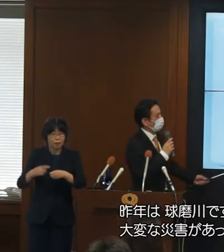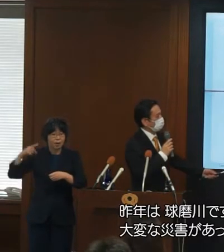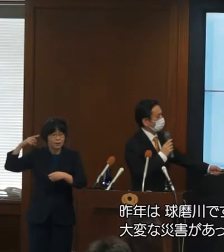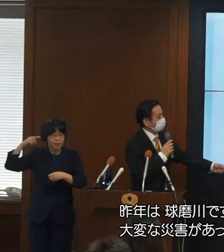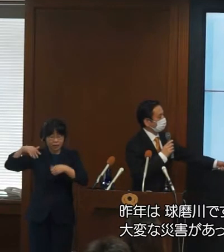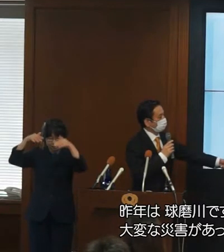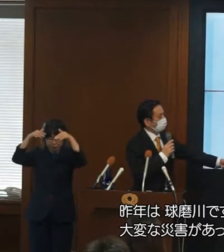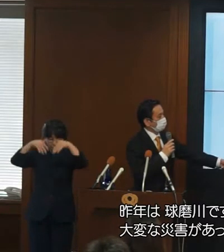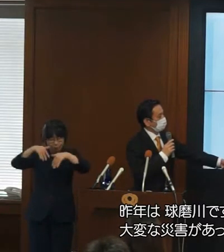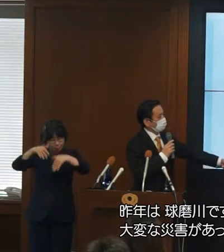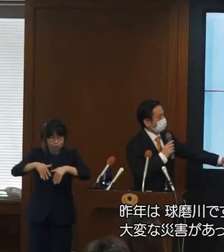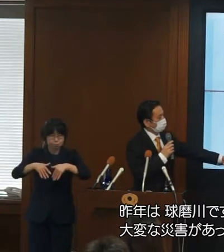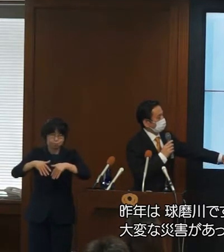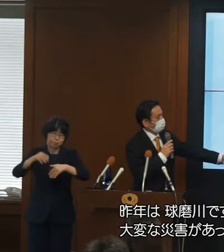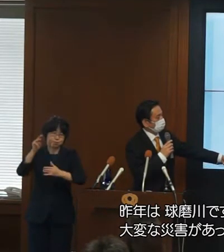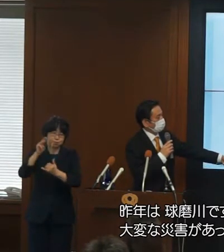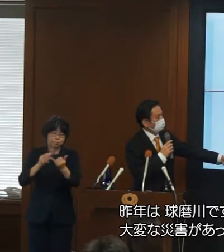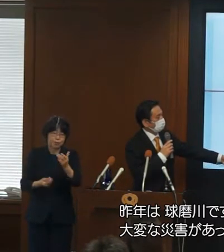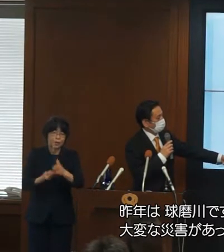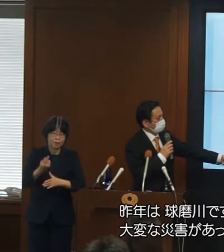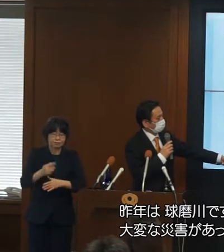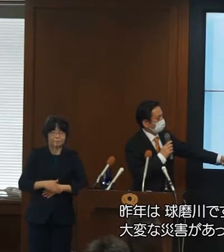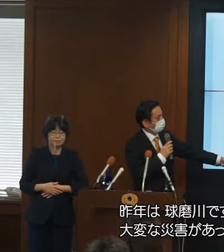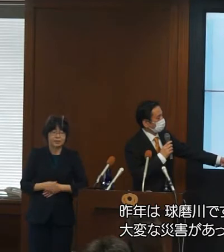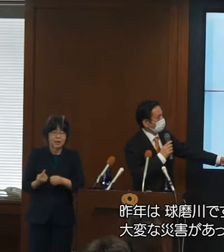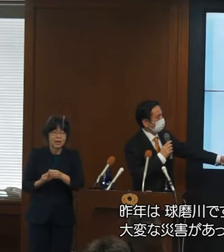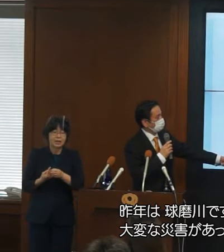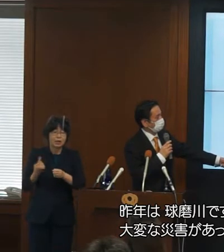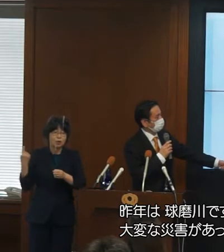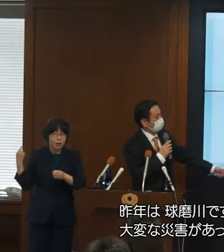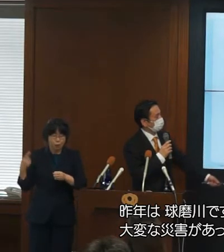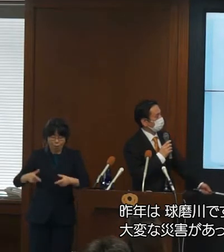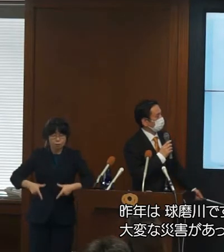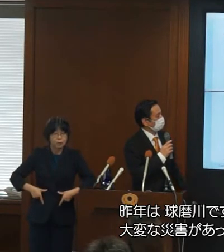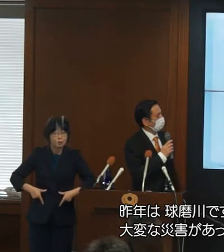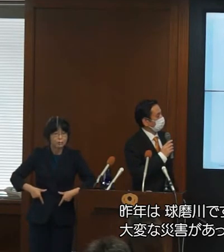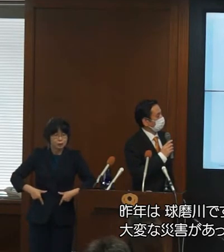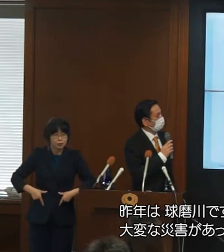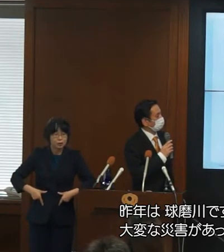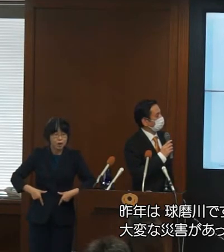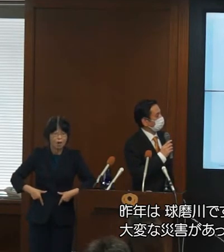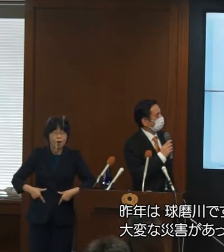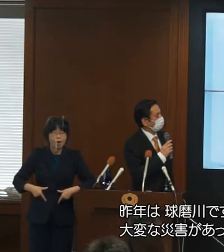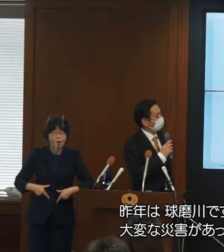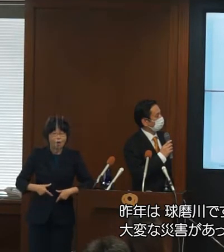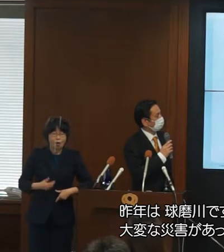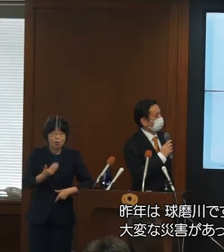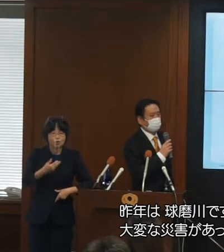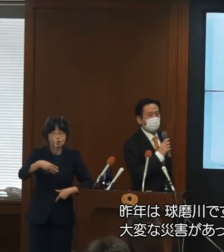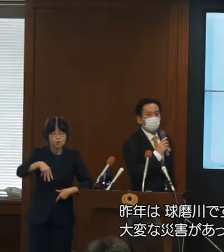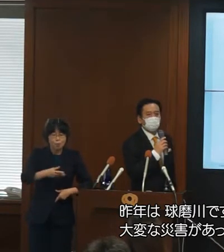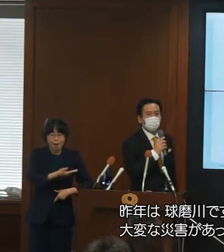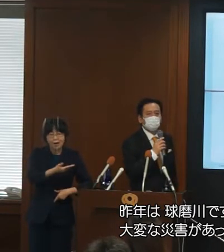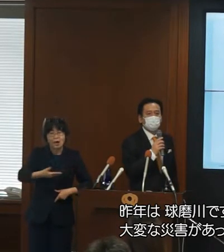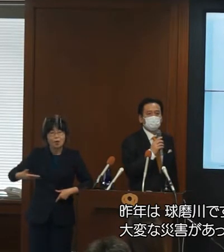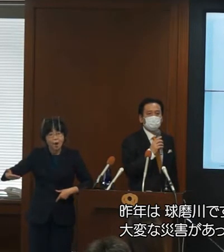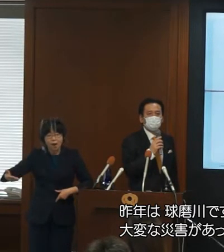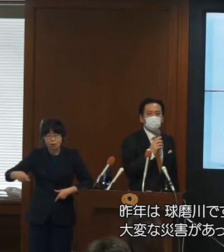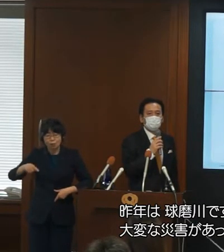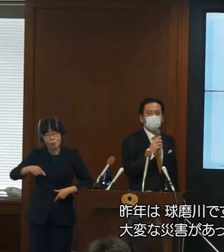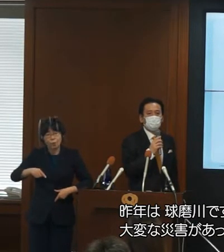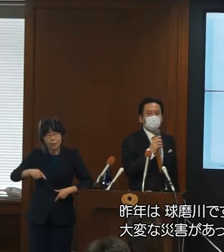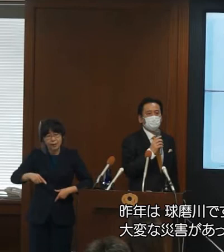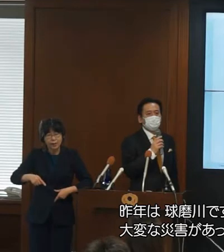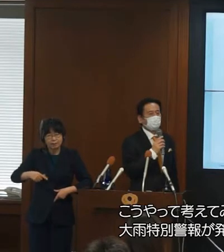ました。で昨年は球磨川ですね、人吉を中心とした大変な災害があ